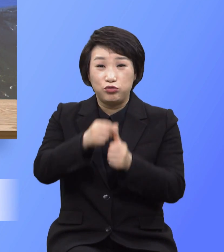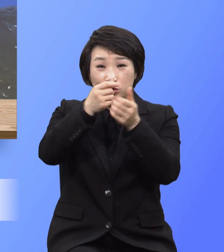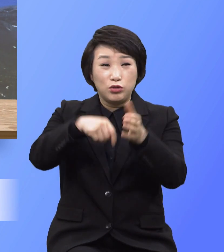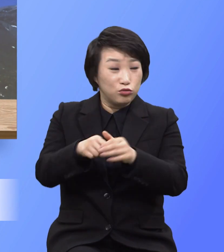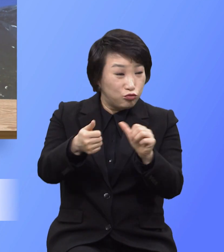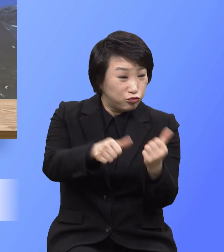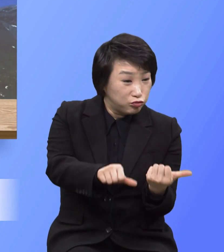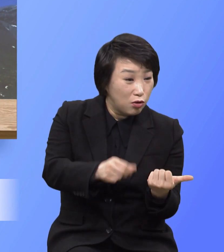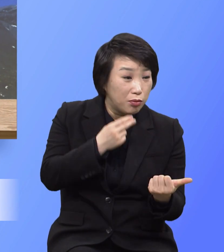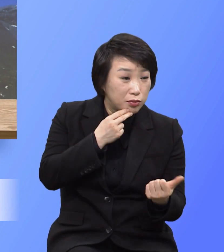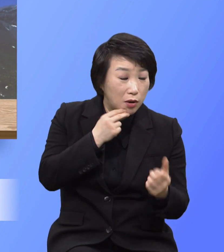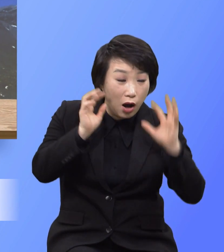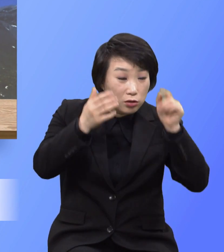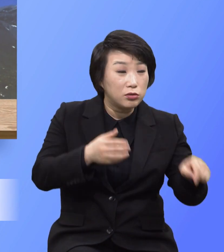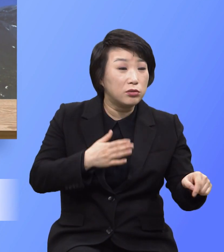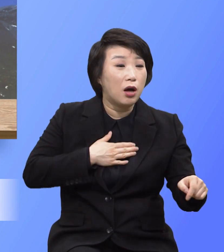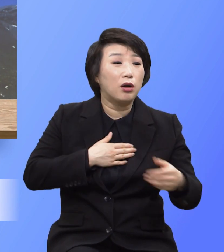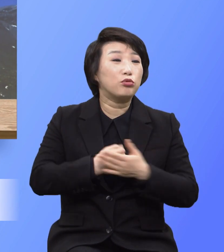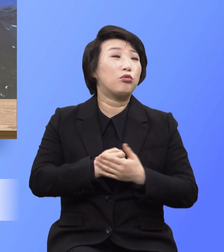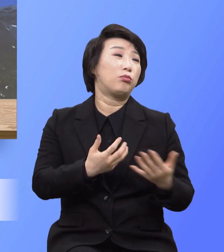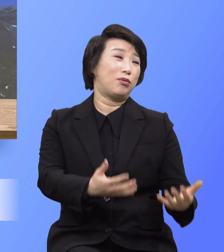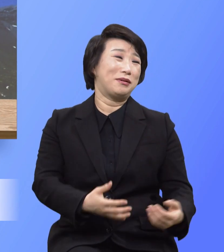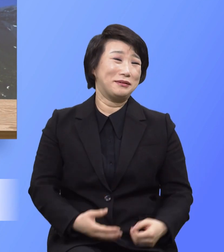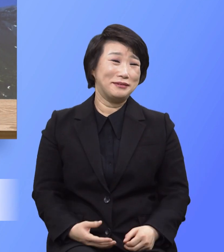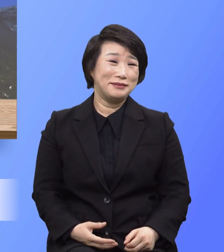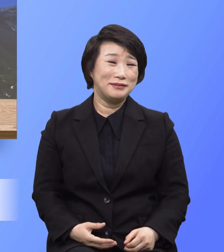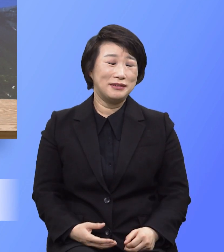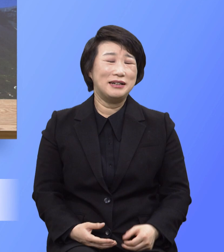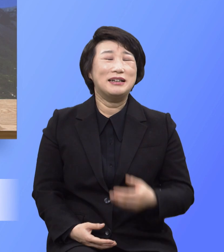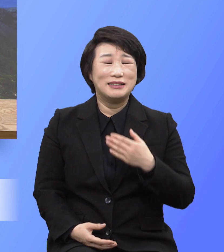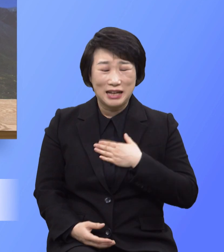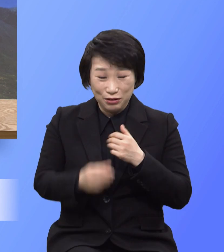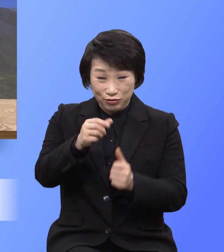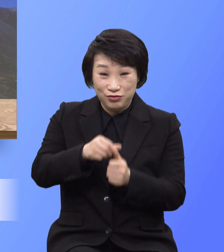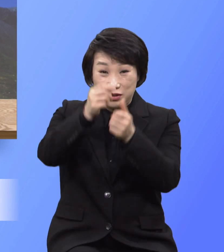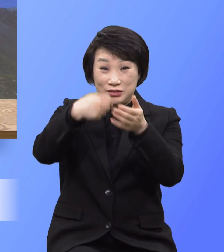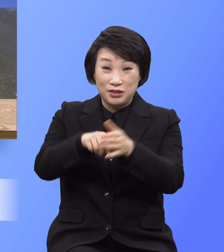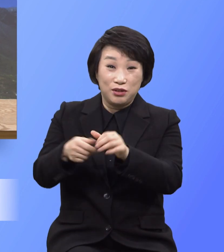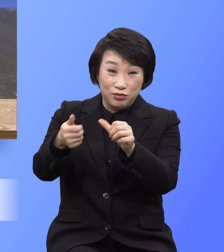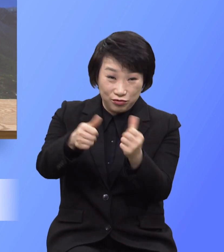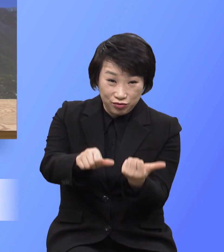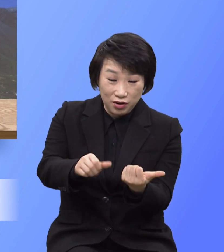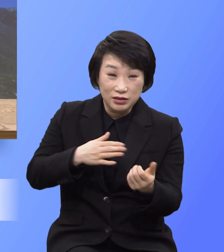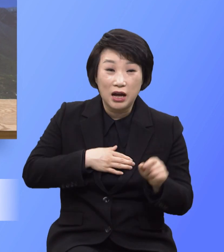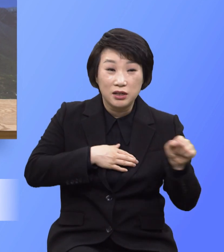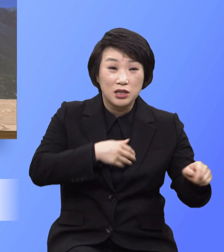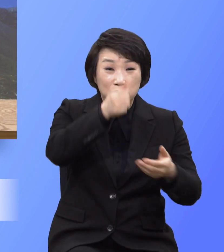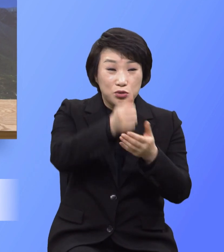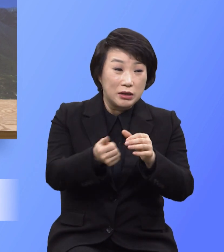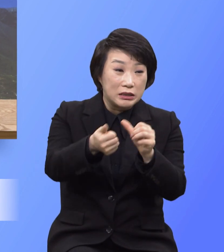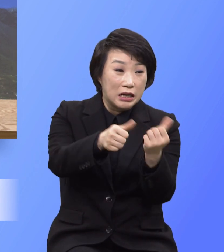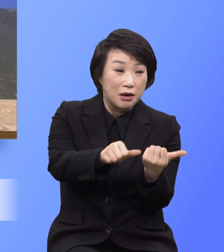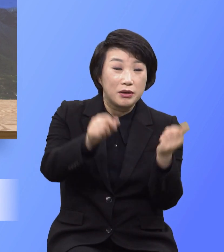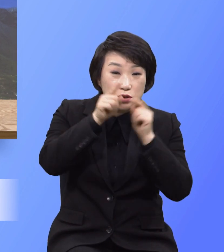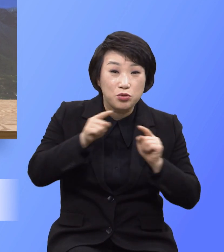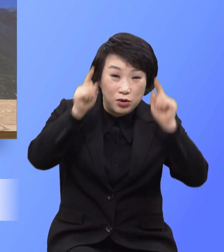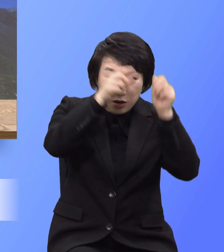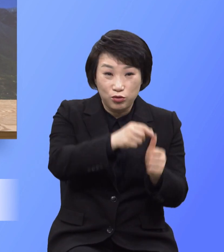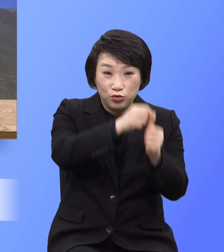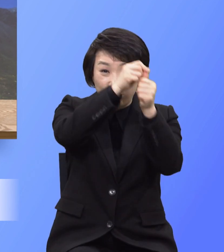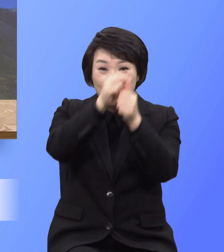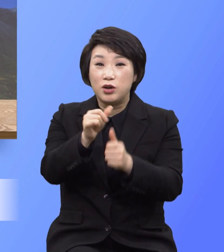죽지 않으면 애기가 무슨 소용이 있느냐 이 말이요. 나를 위해 죽어서 나를 죄와 사망과 지옥에서 구원하시기